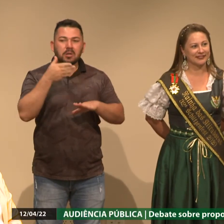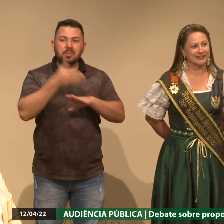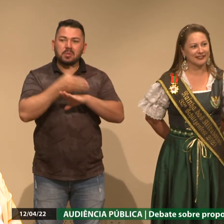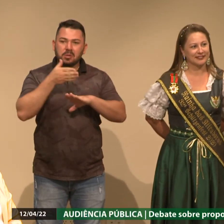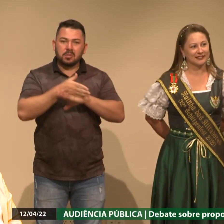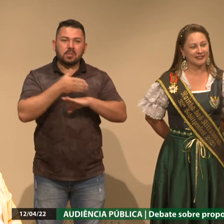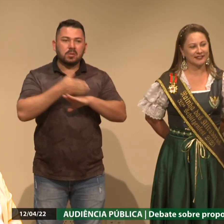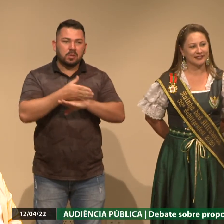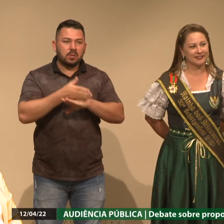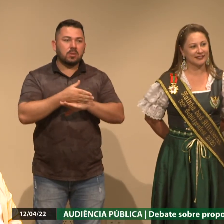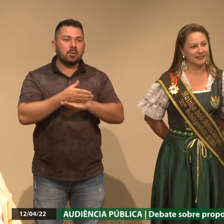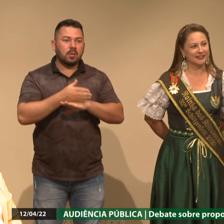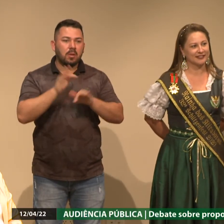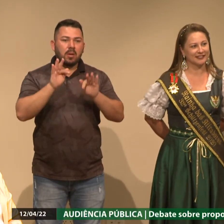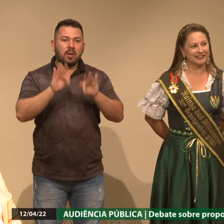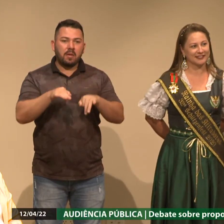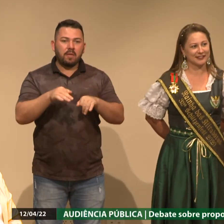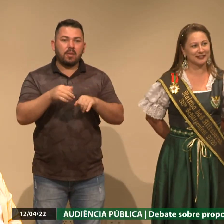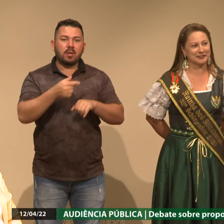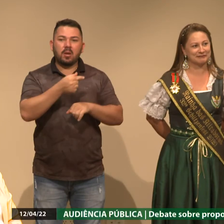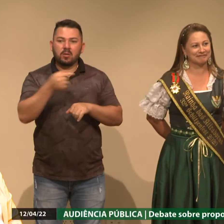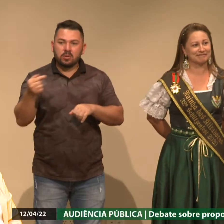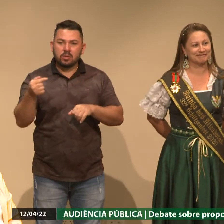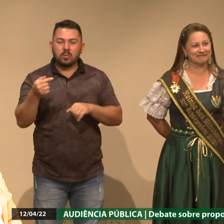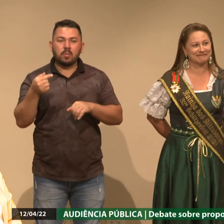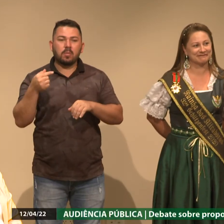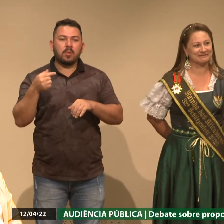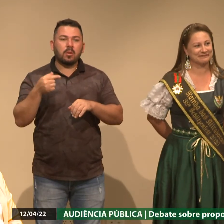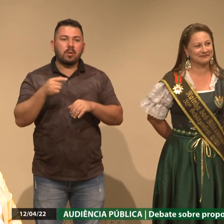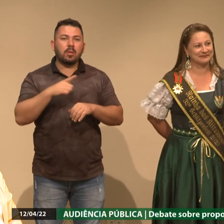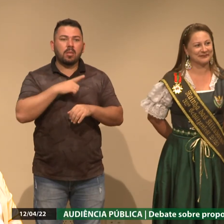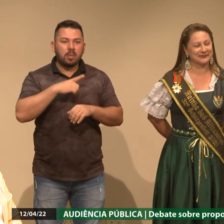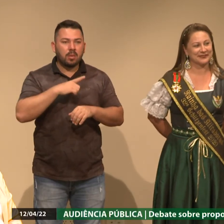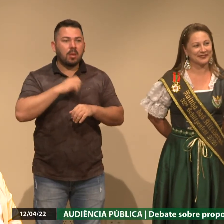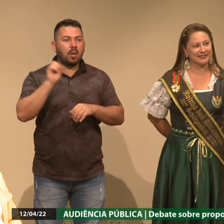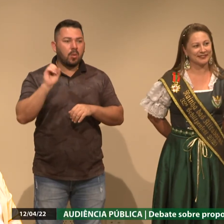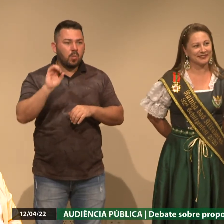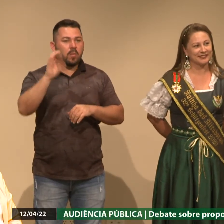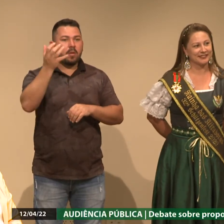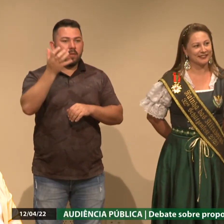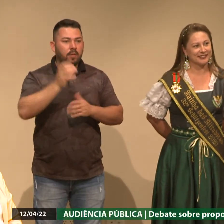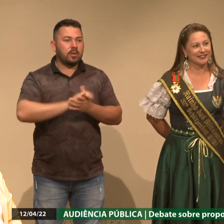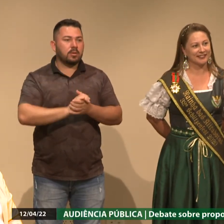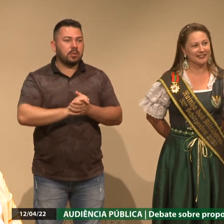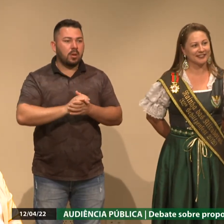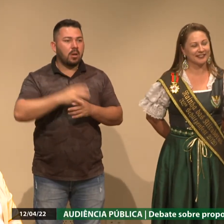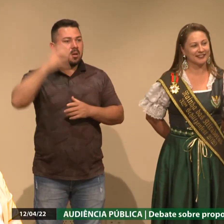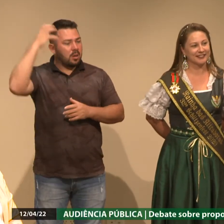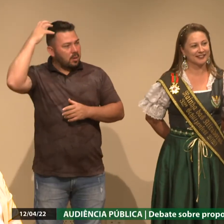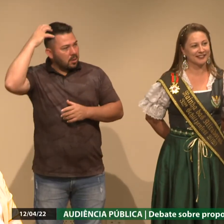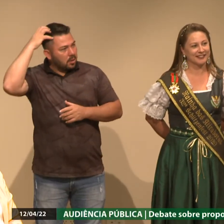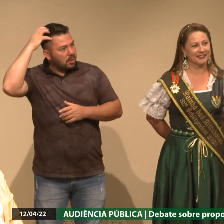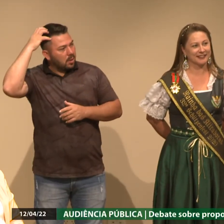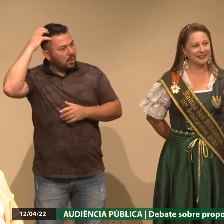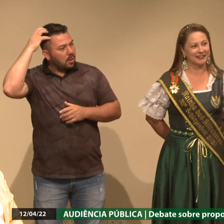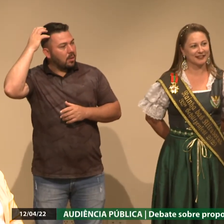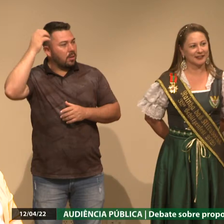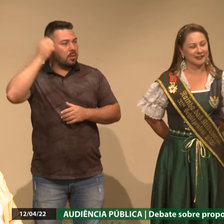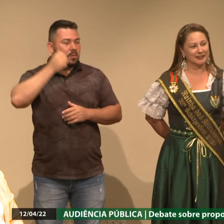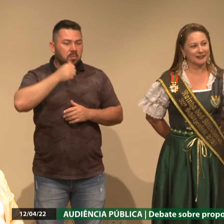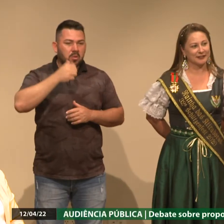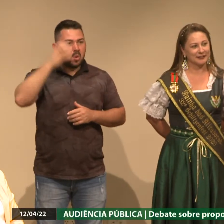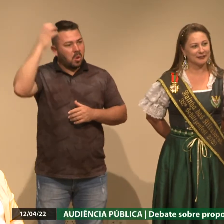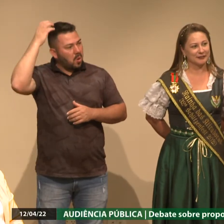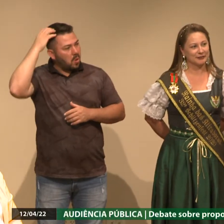participam todo final de semana em Jaraguá do Sul tem uma festa de rei ou rainha do tiro